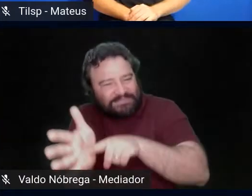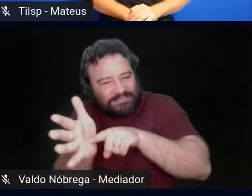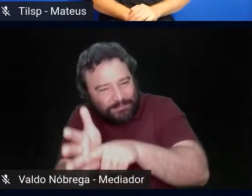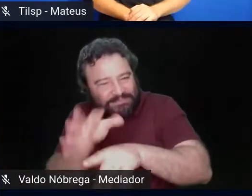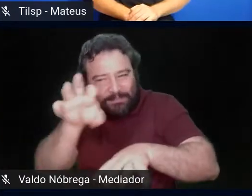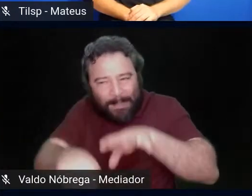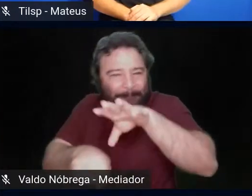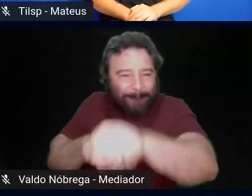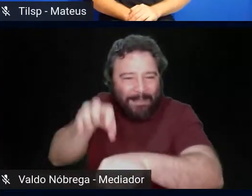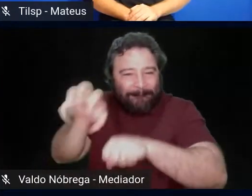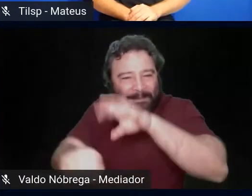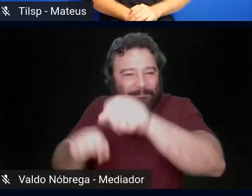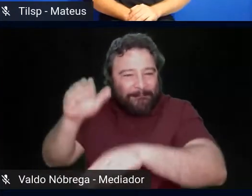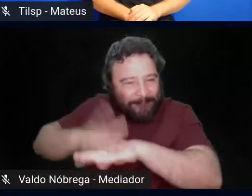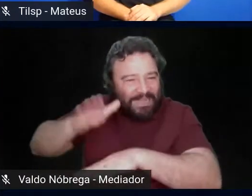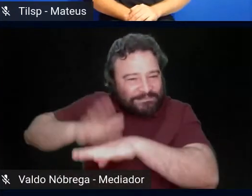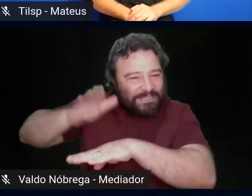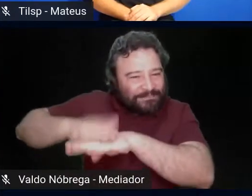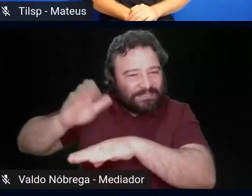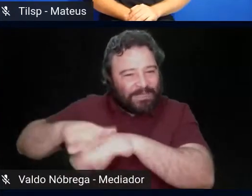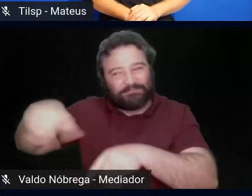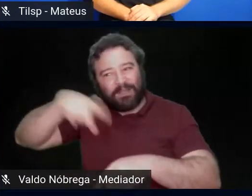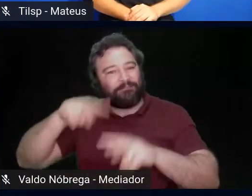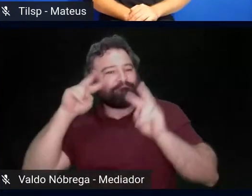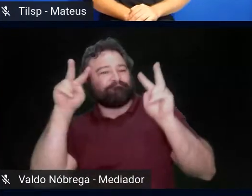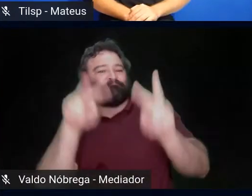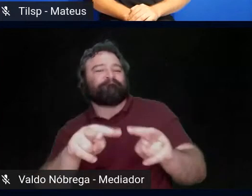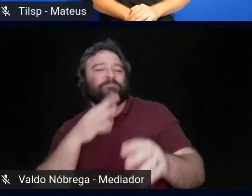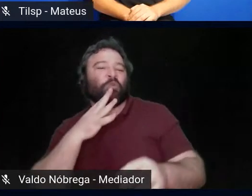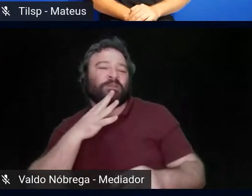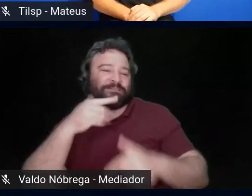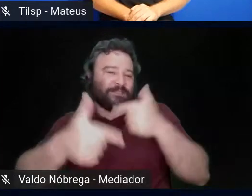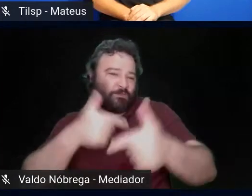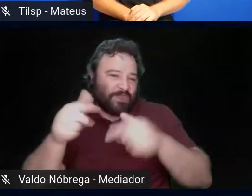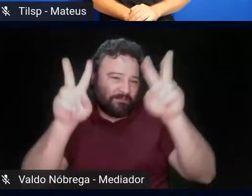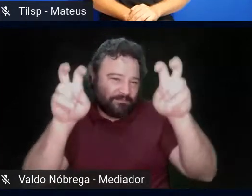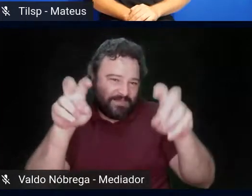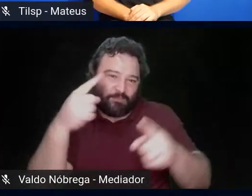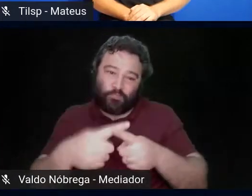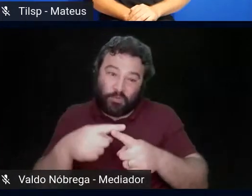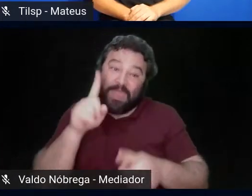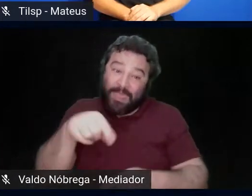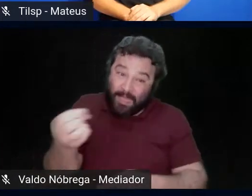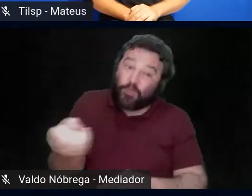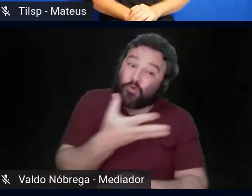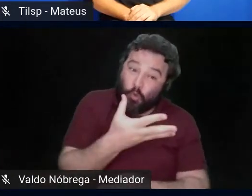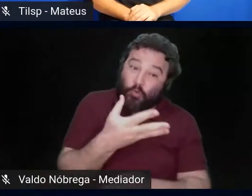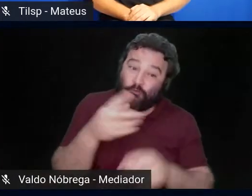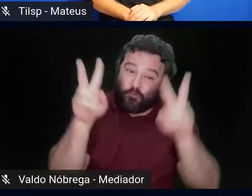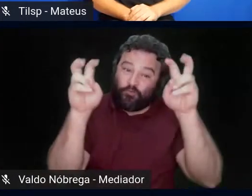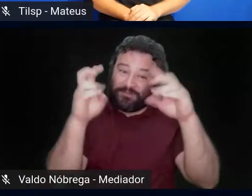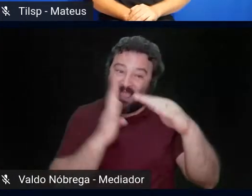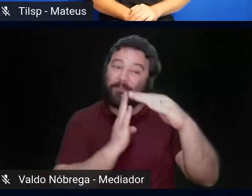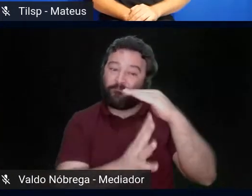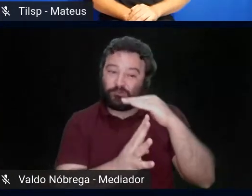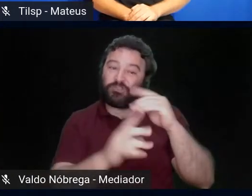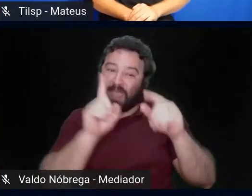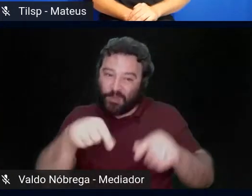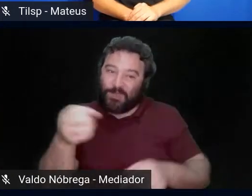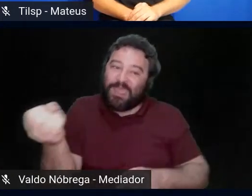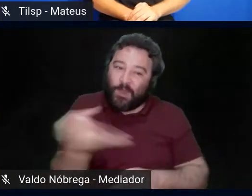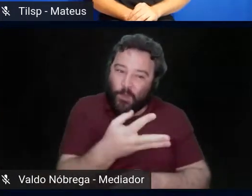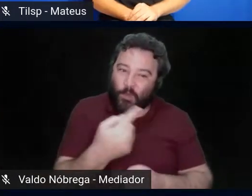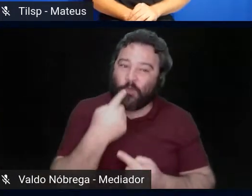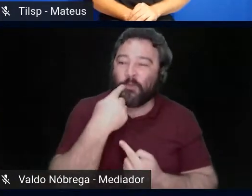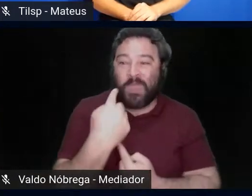você dê continuidade a mais e mais pesquisas, que você consiga coletar, registrar muito mais conhecimento nessa temática, porque